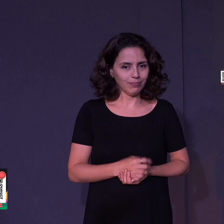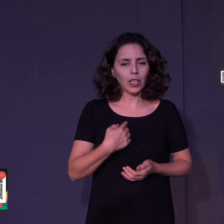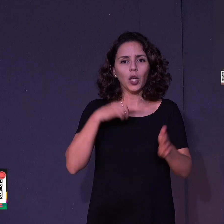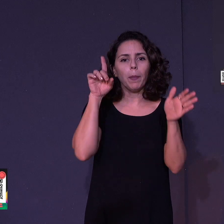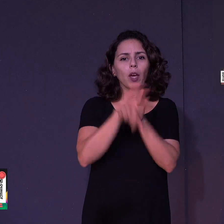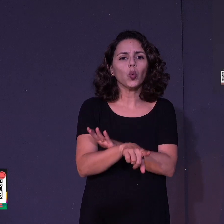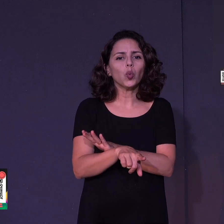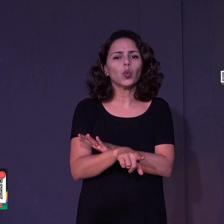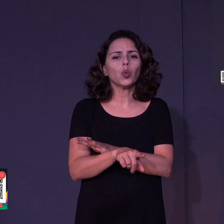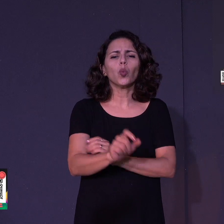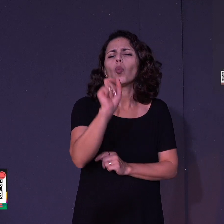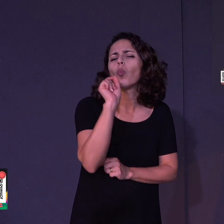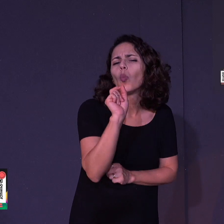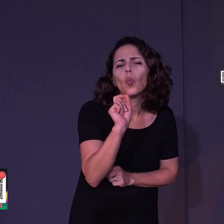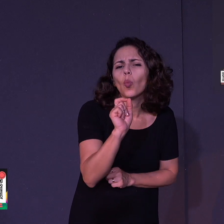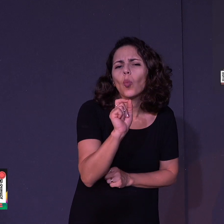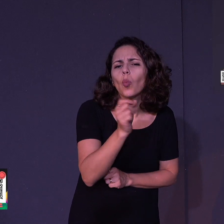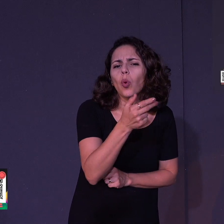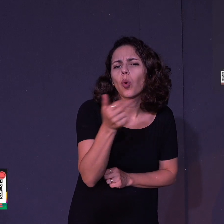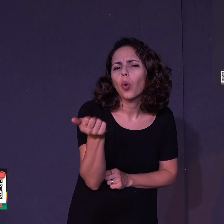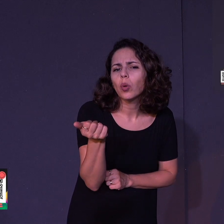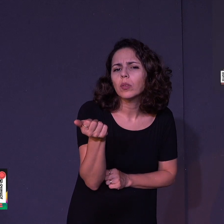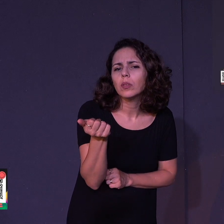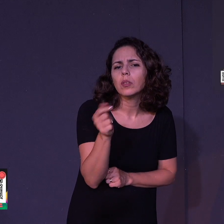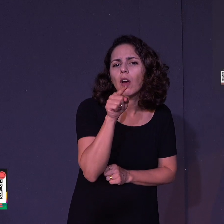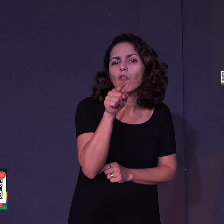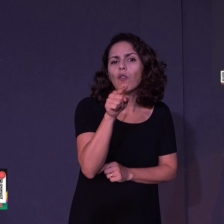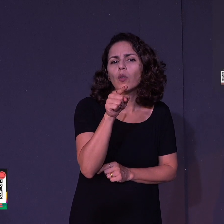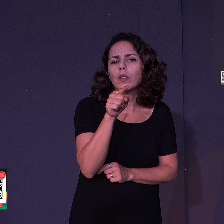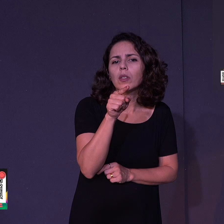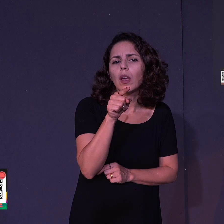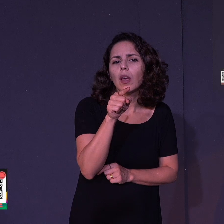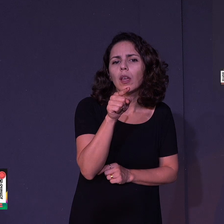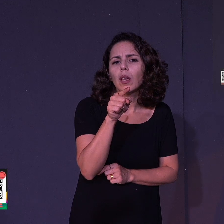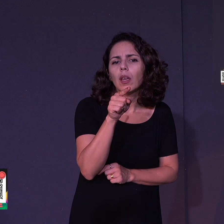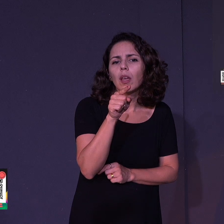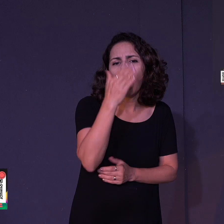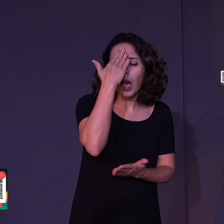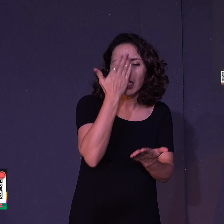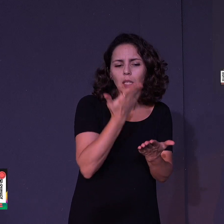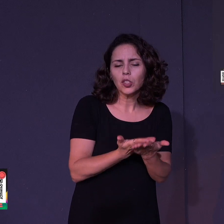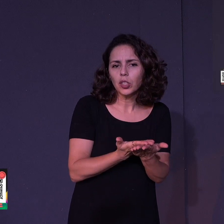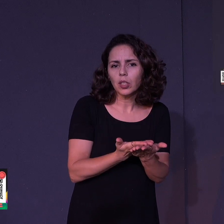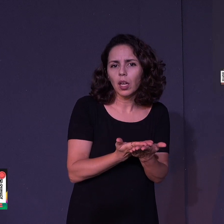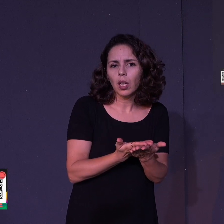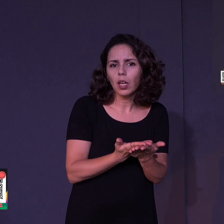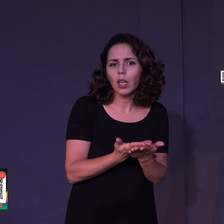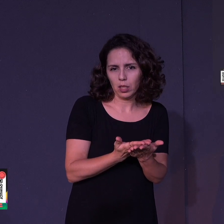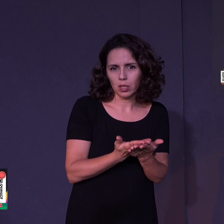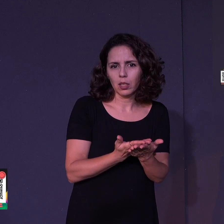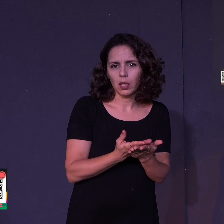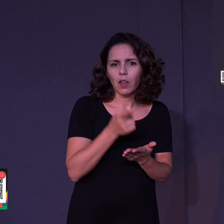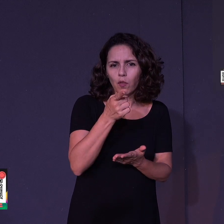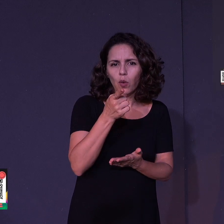bens, nas posses. A nossa paz está firmada em quê? No que temos? No que somos? Na